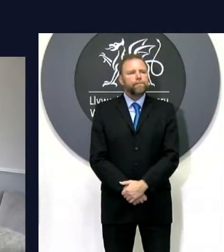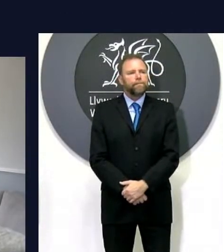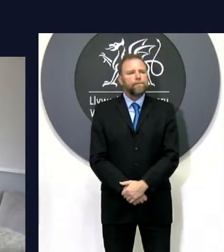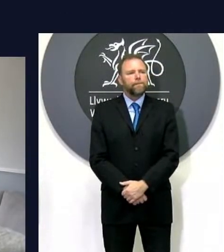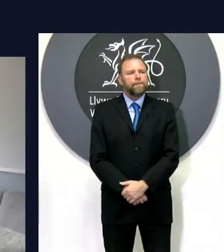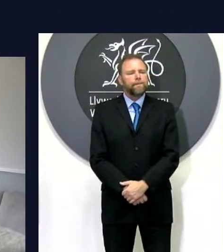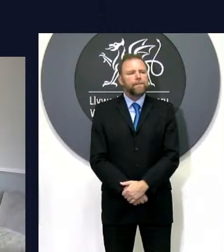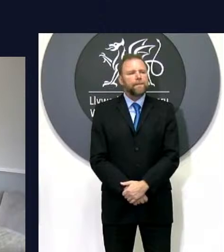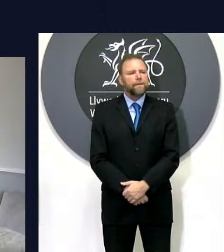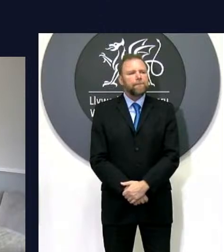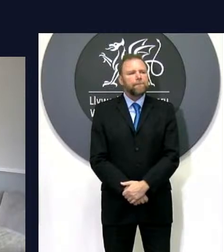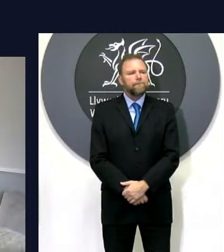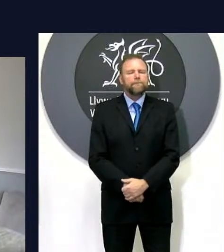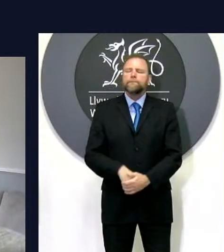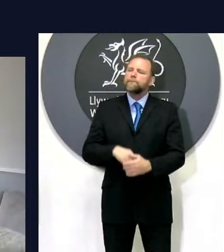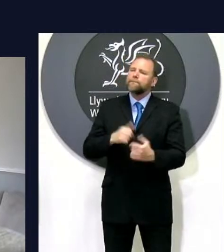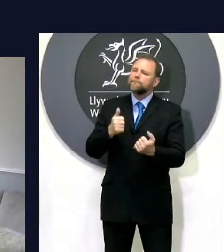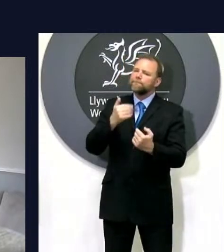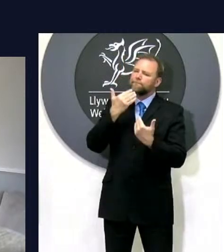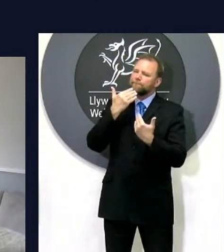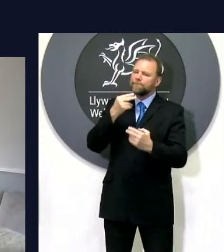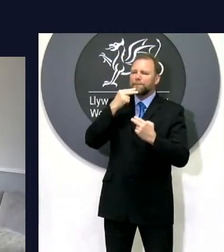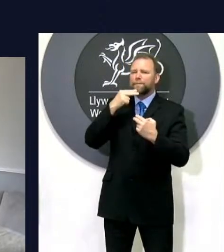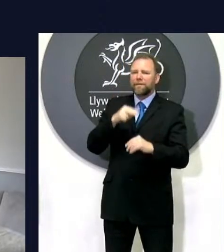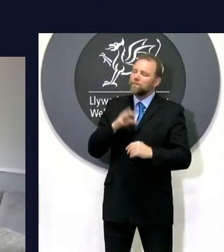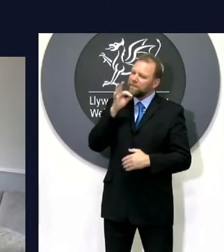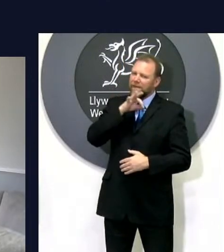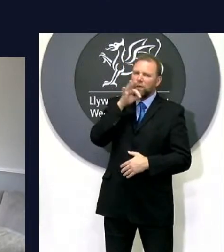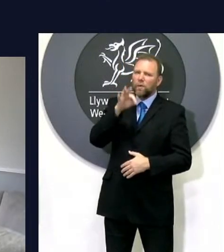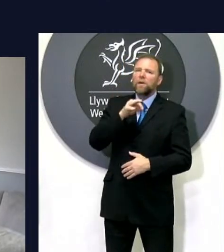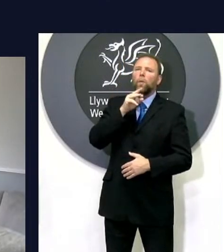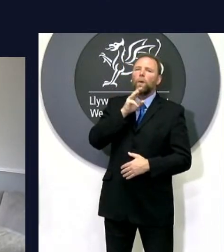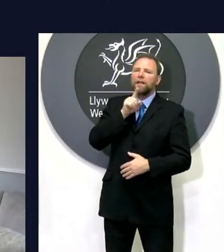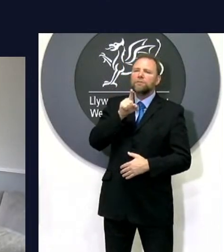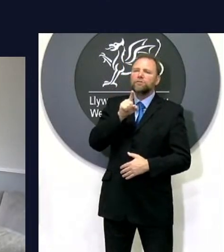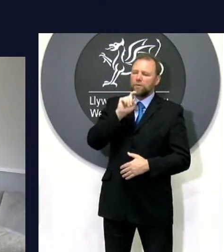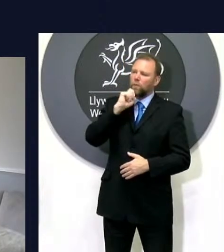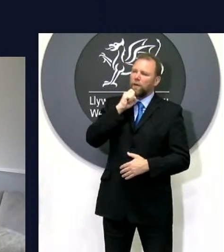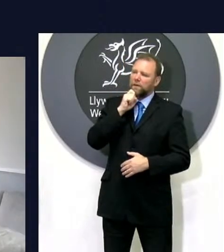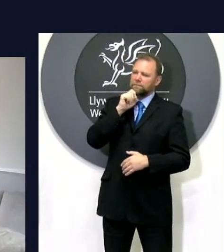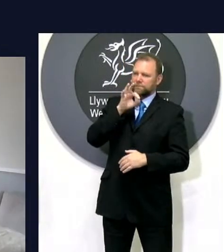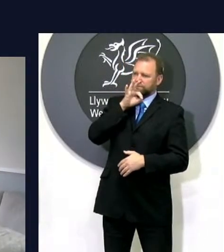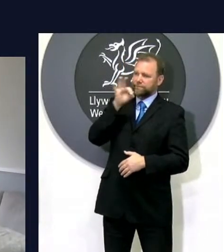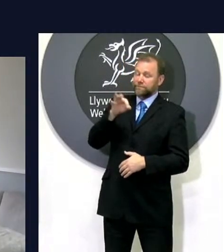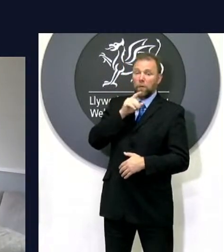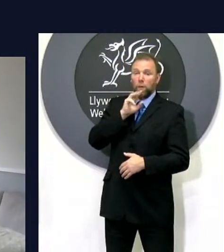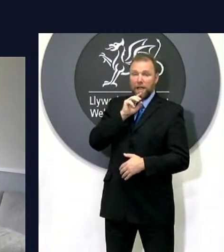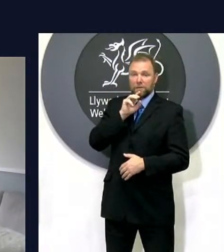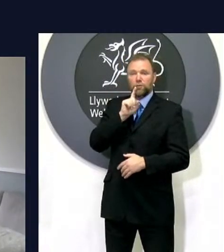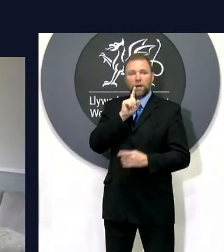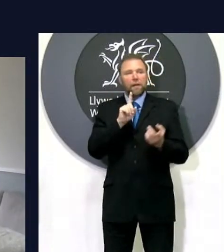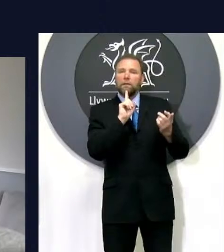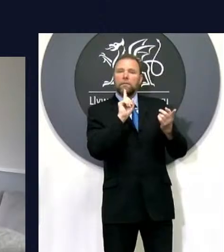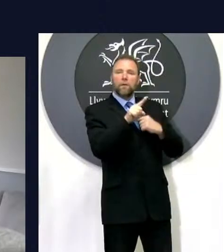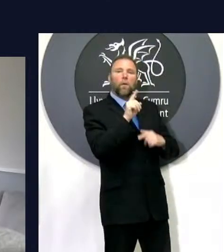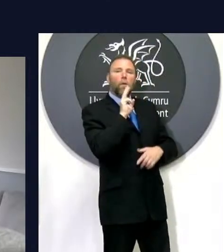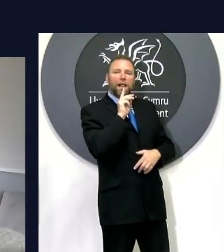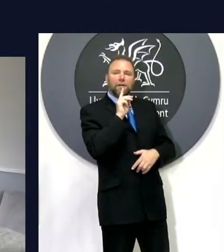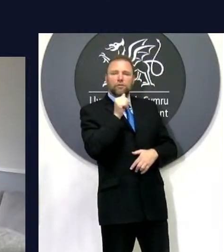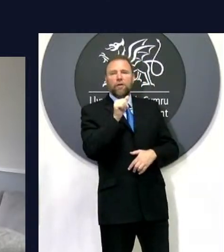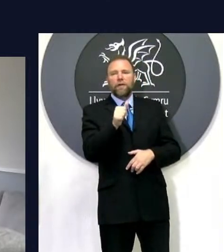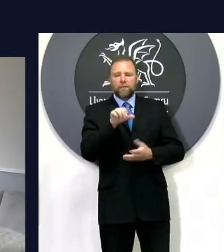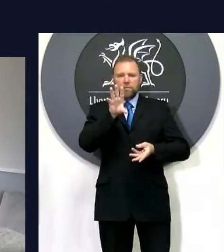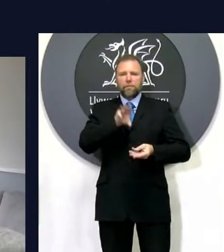wrth i'r rhai gyfyngiadau lacio'n ddiweddar, rydym wedi gweld pobl yn gadael sbwriel mewn mannau ar draws Cymru, megis ger y Senedd y